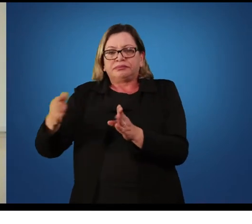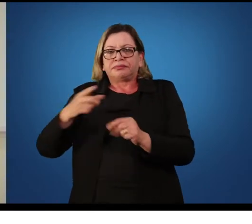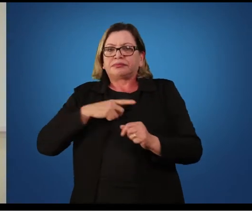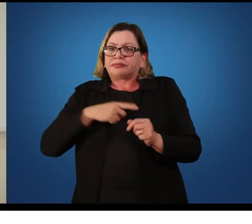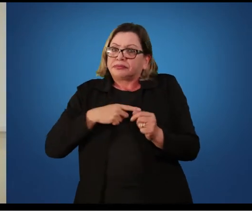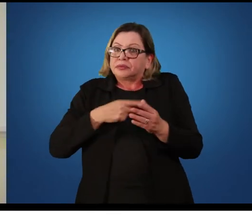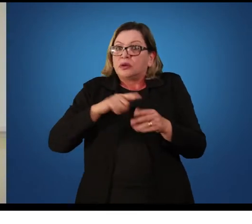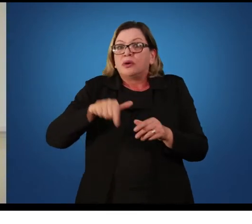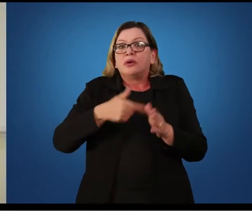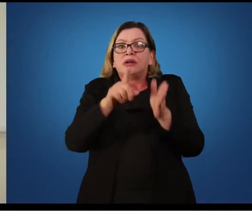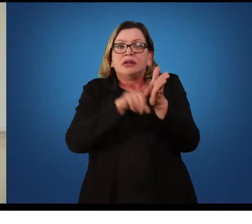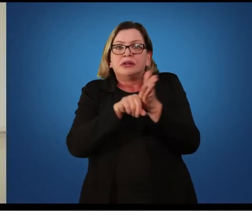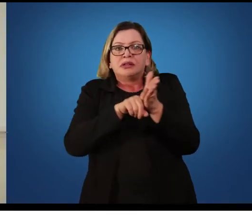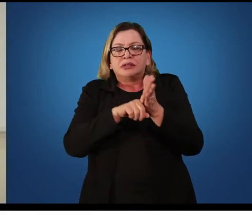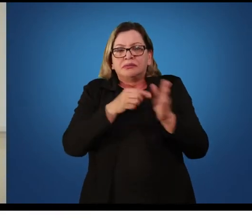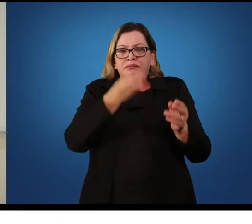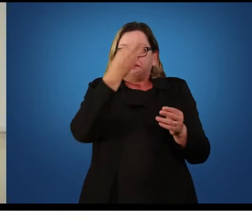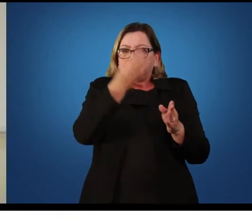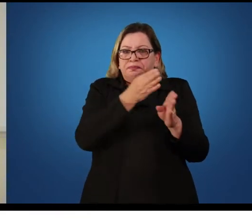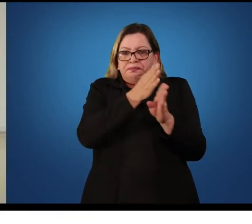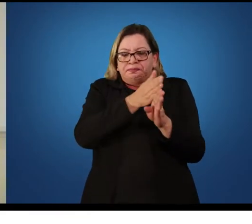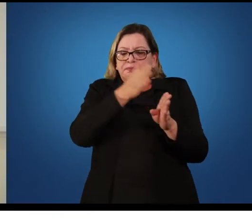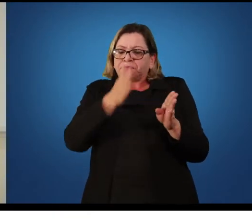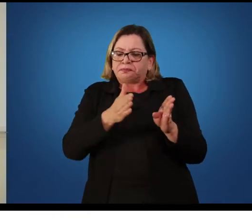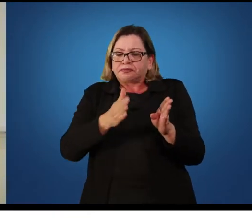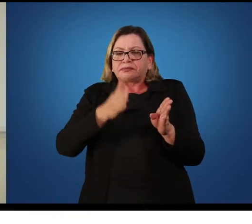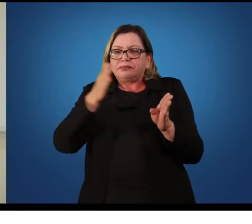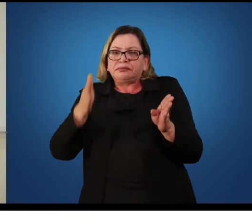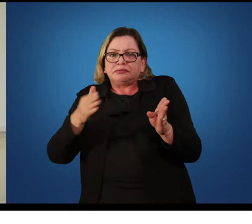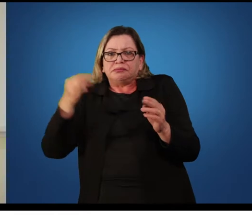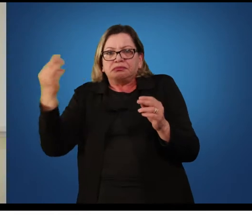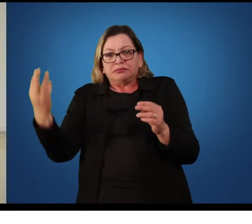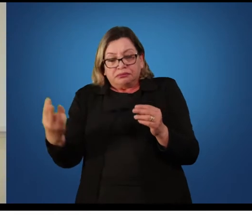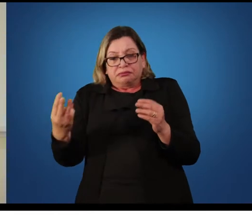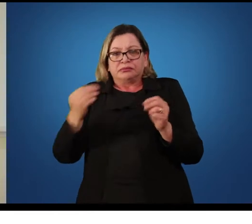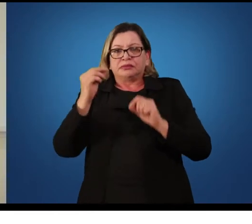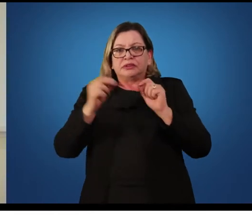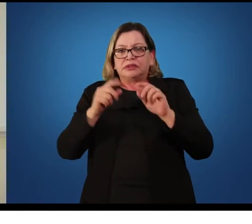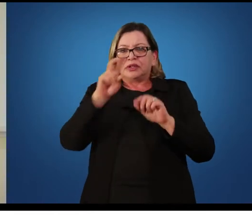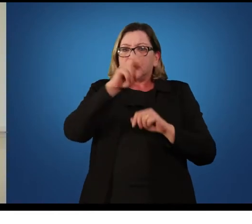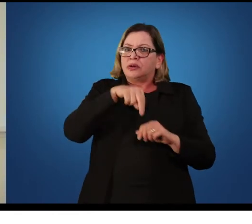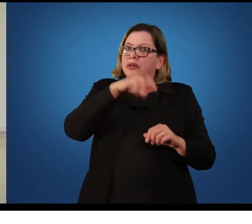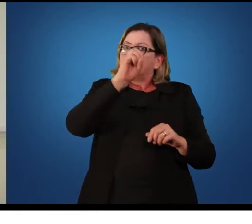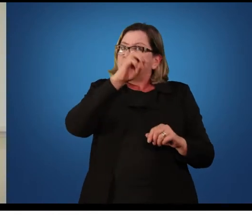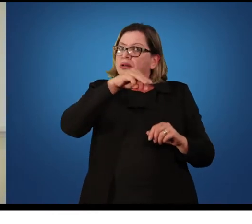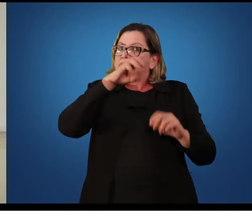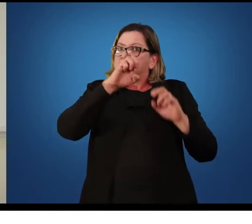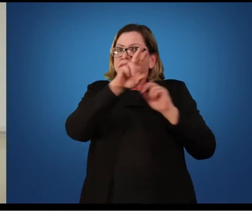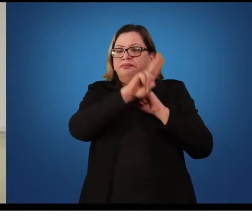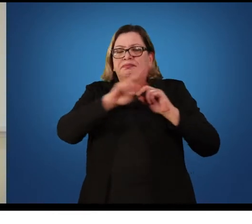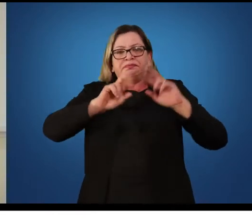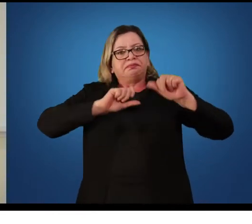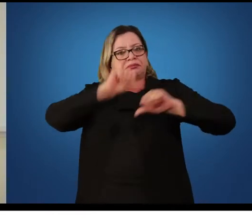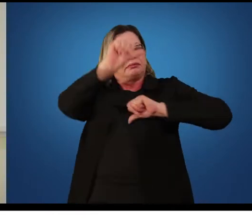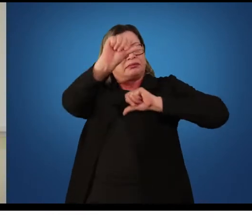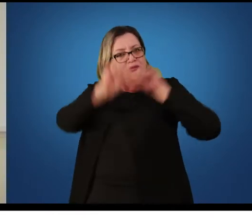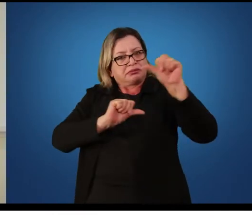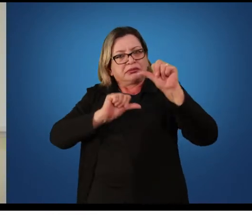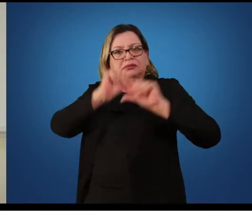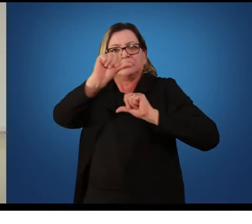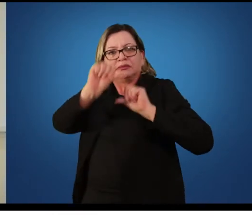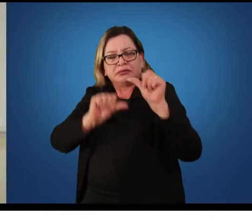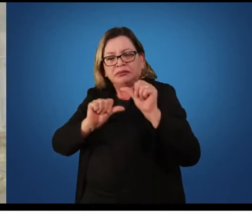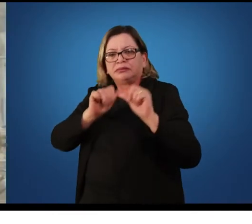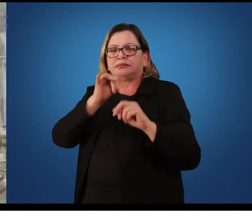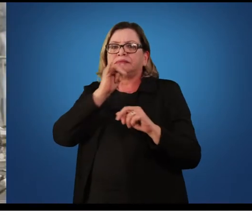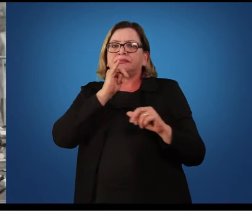categorizam esses estágios em três. Então a gente vai ver que a nomenclatura desses estágios vai mudando. Como